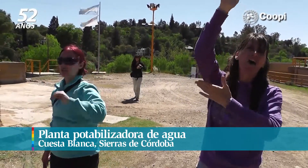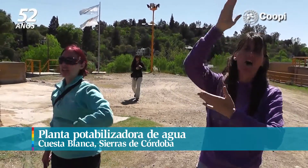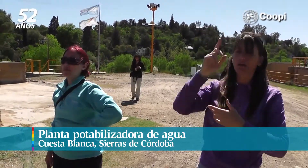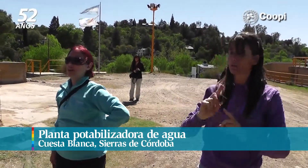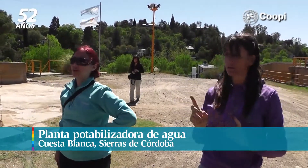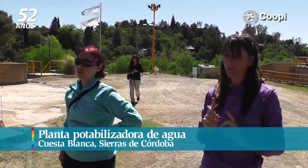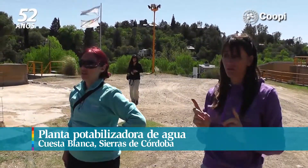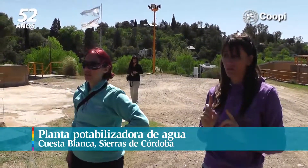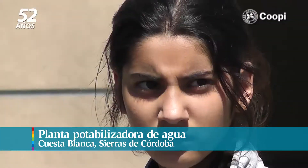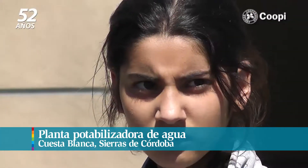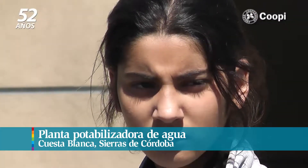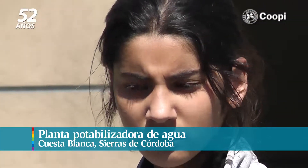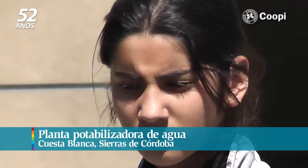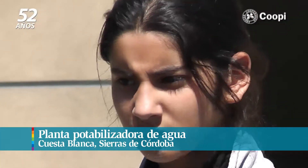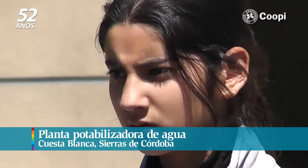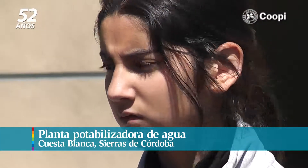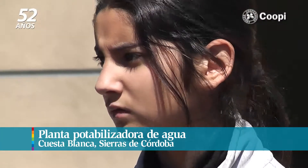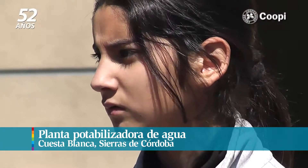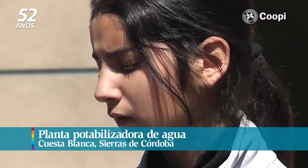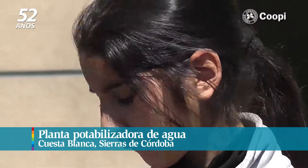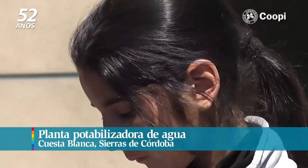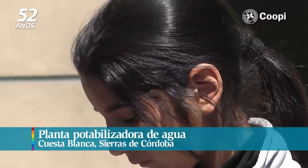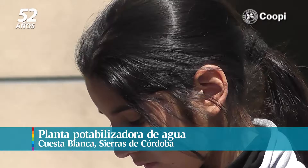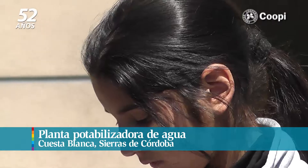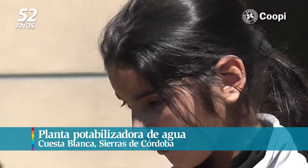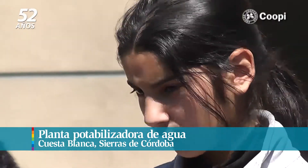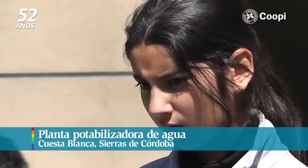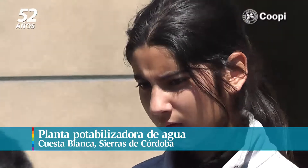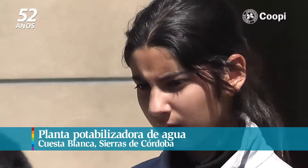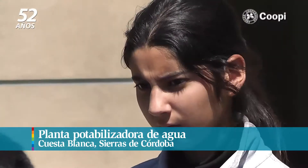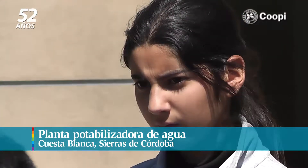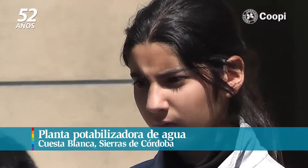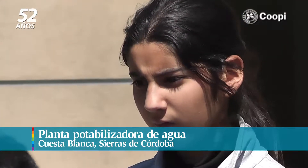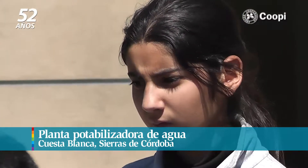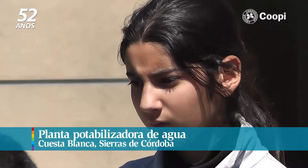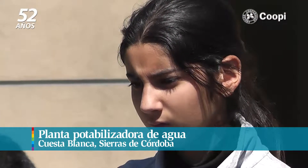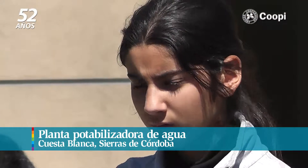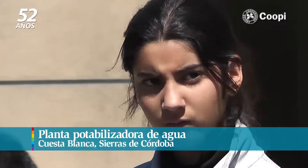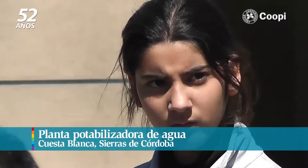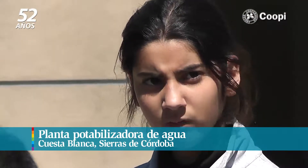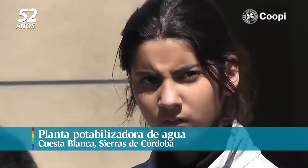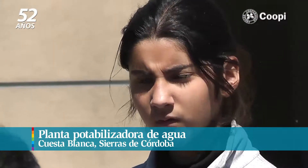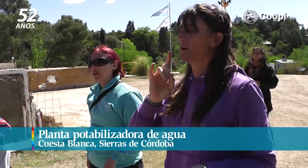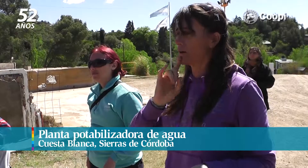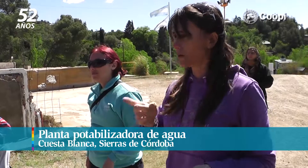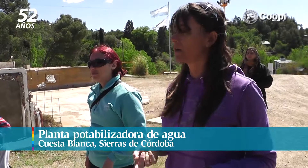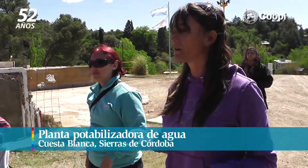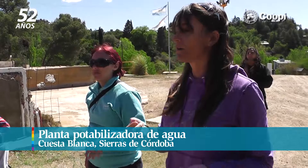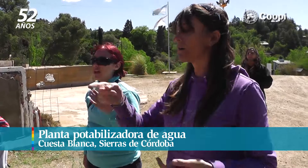total la pago. Vivimos en una zona donde la sequía es algo normal y no sabemos cuidar el agua. Ahí